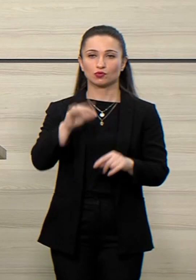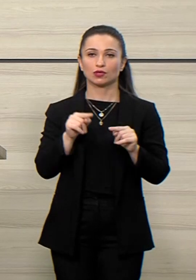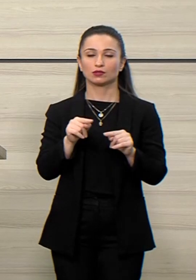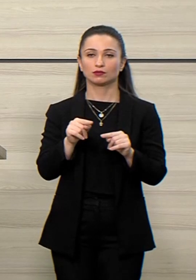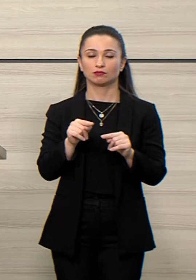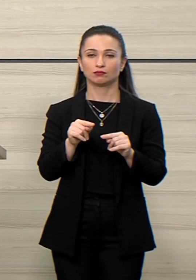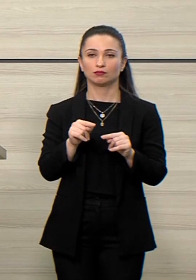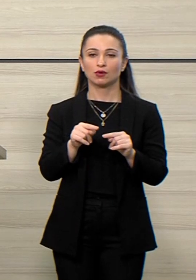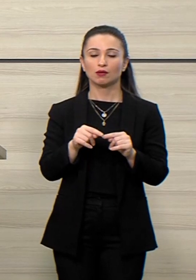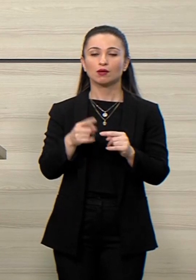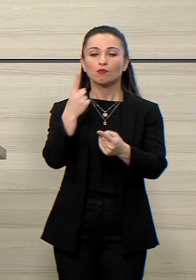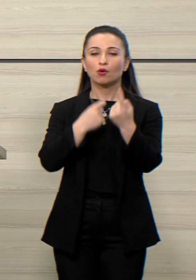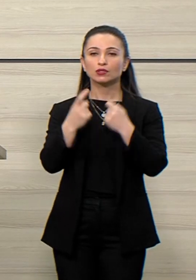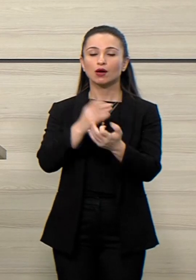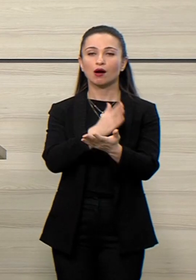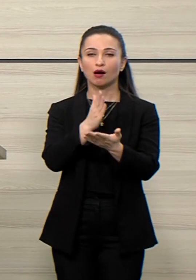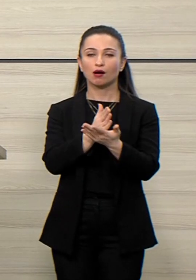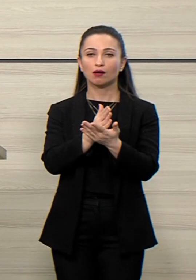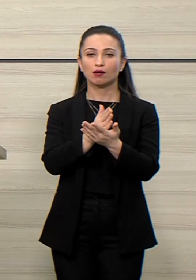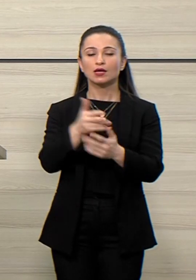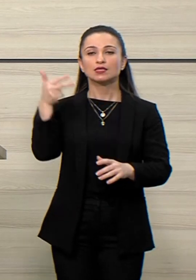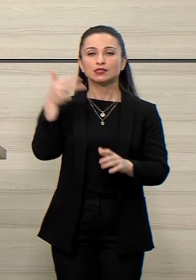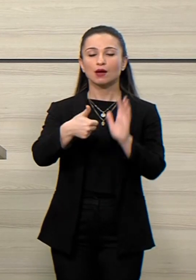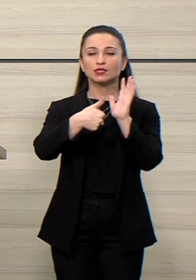95%, ანუ მონაცემები არის